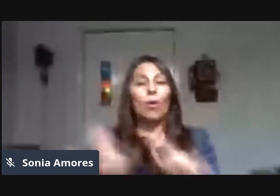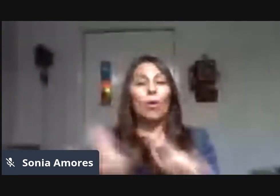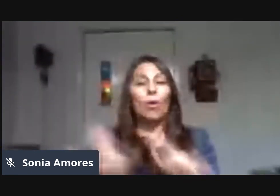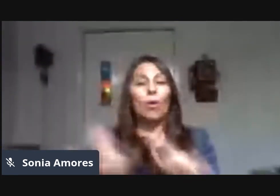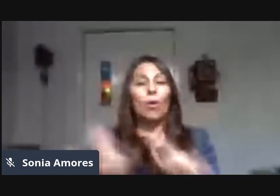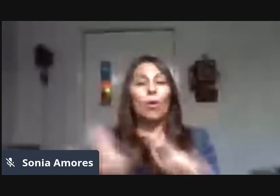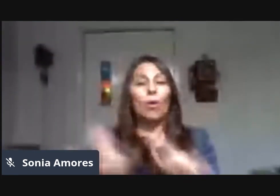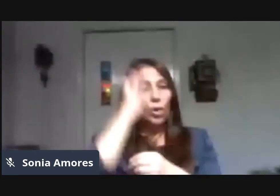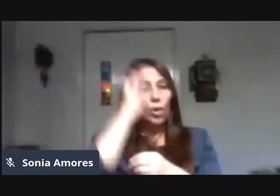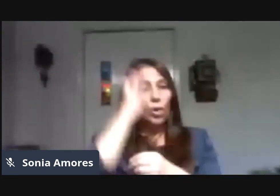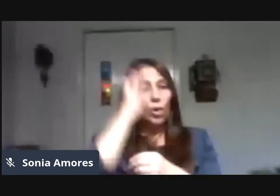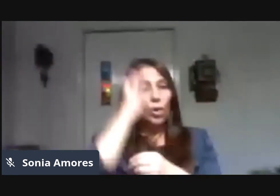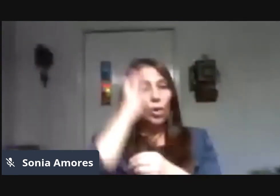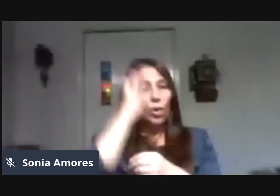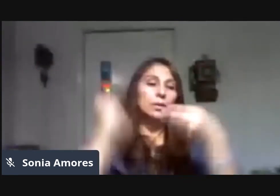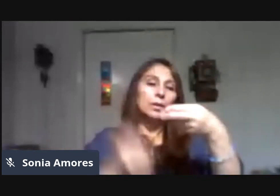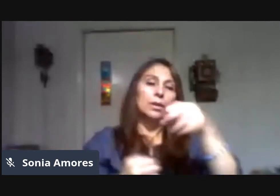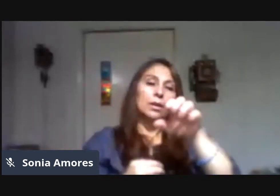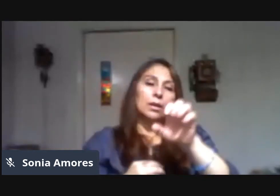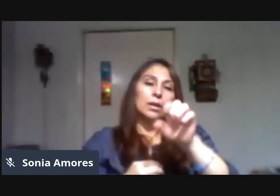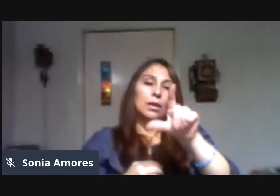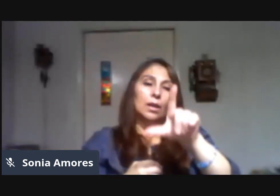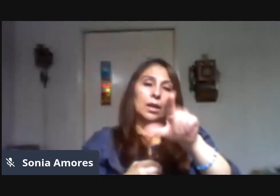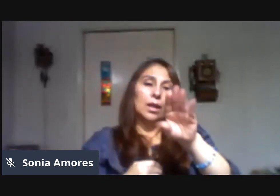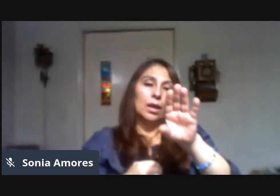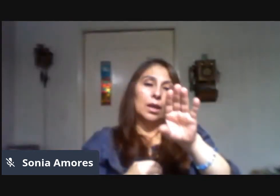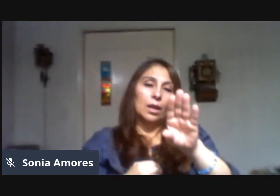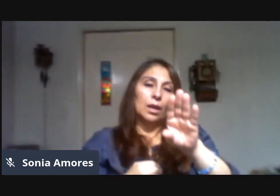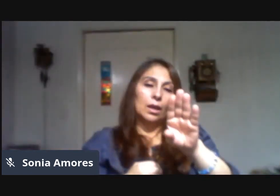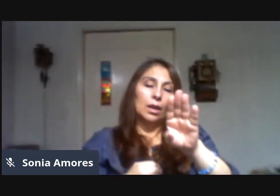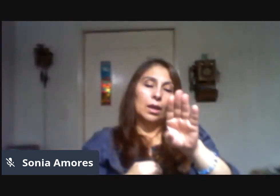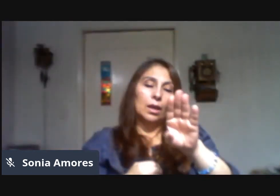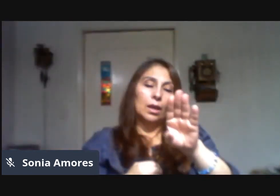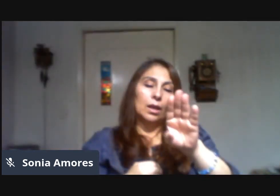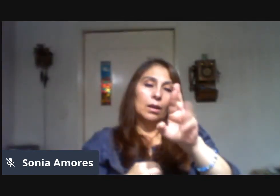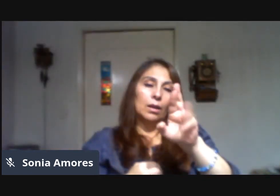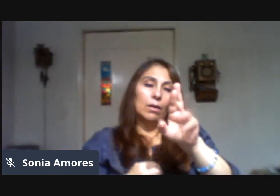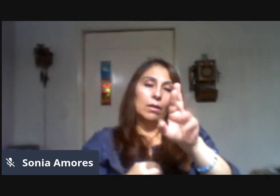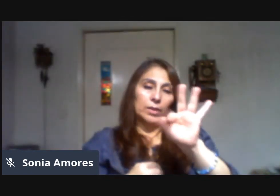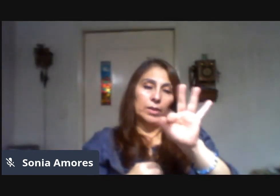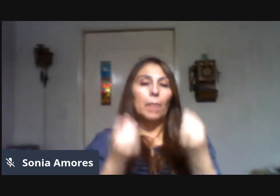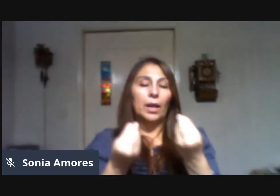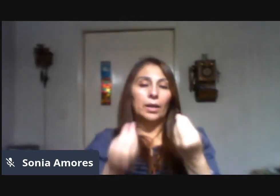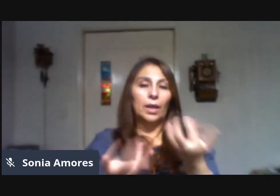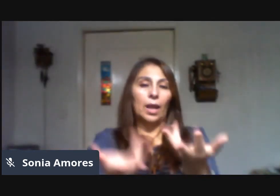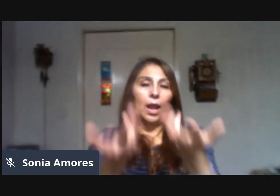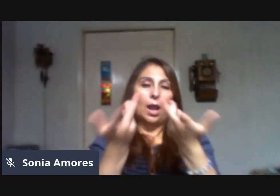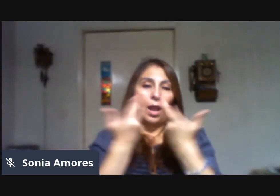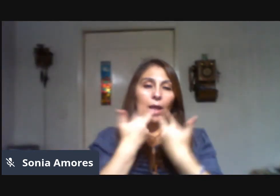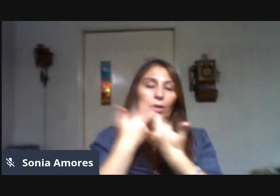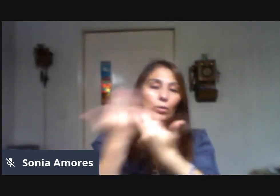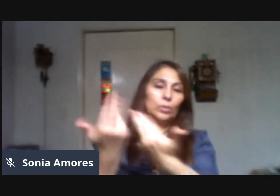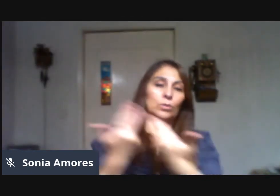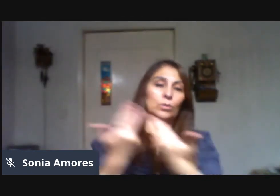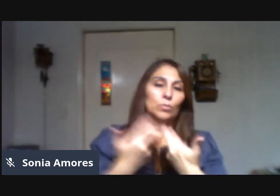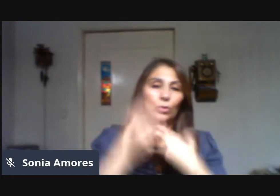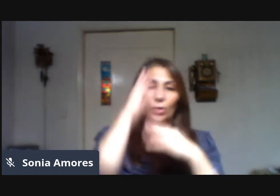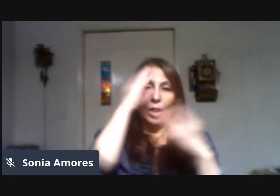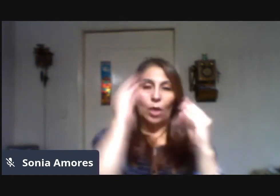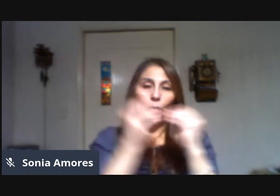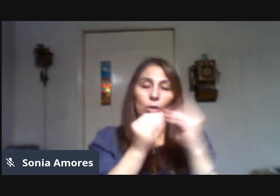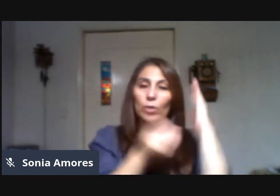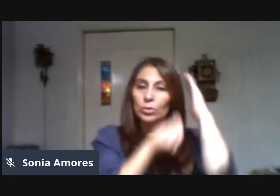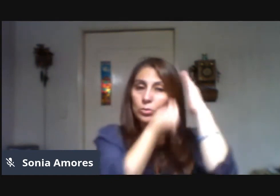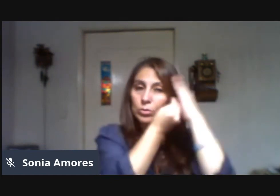Helbert Chuachi para que también nos contextualice desde sus saberes las dos preguntas que ya